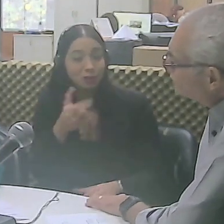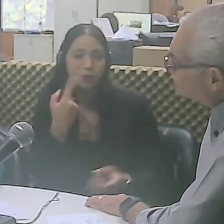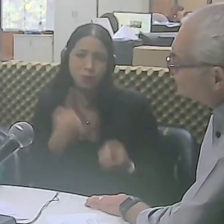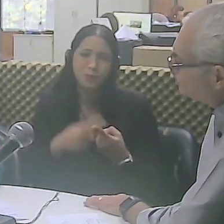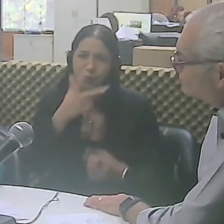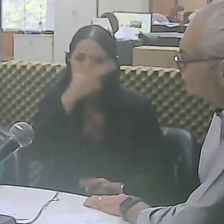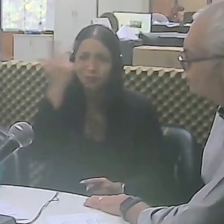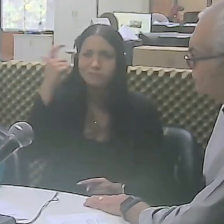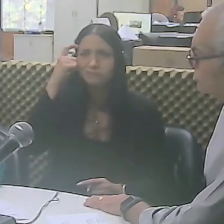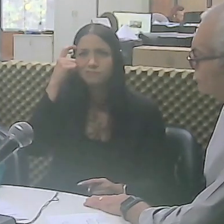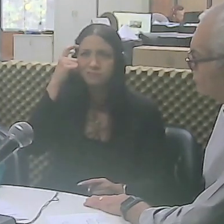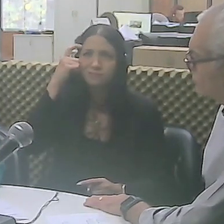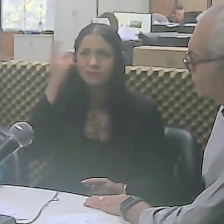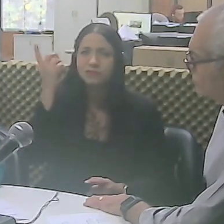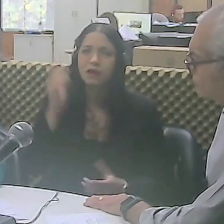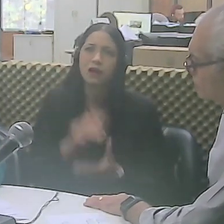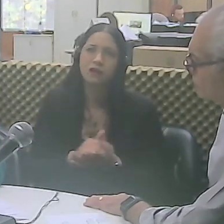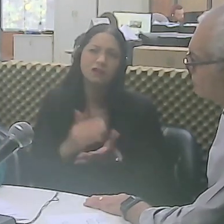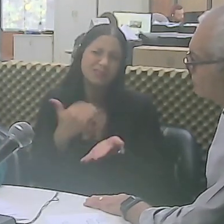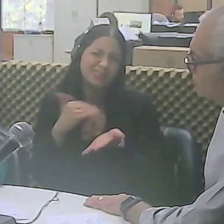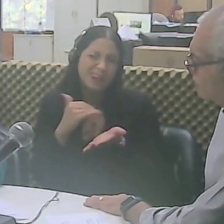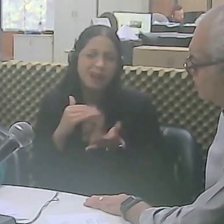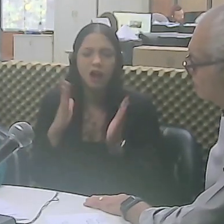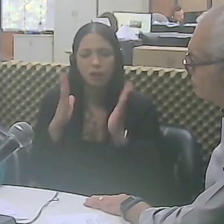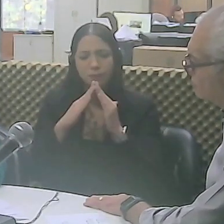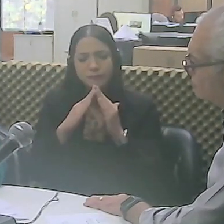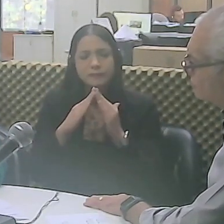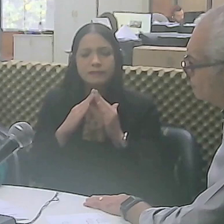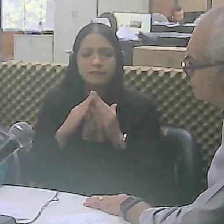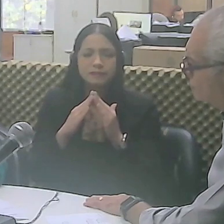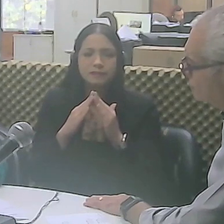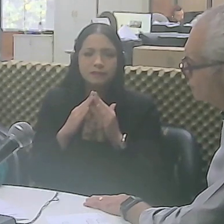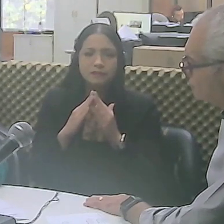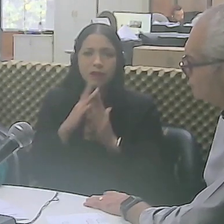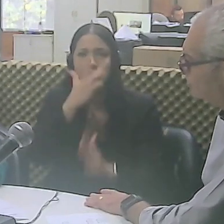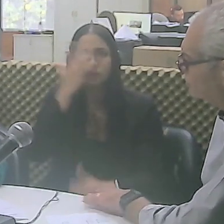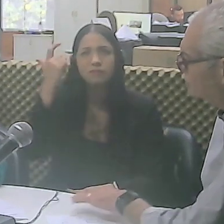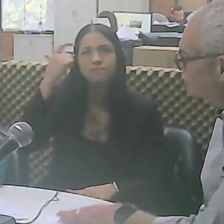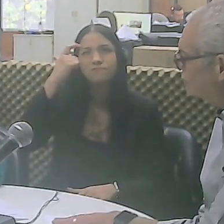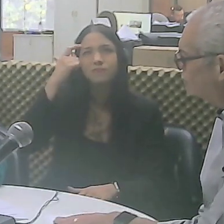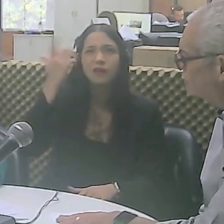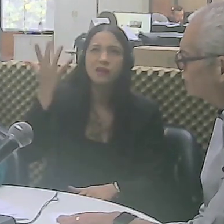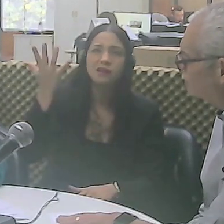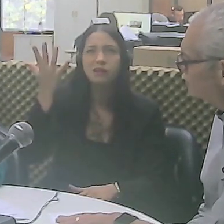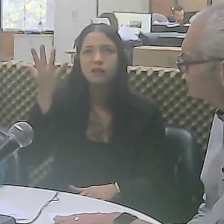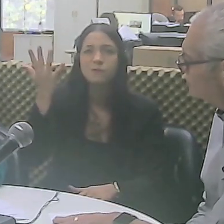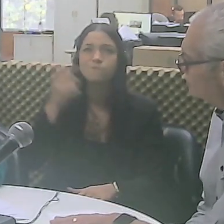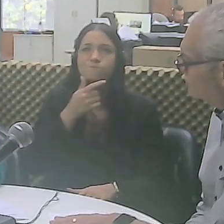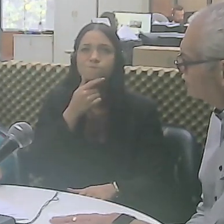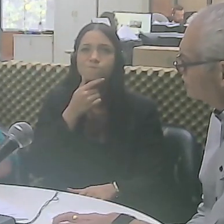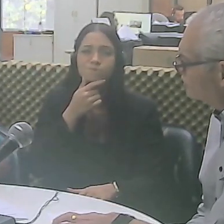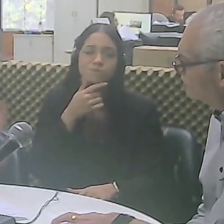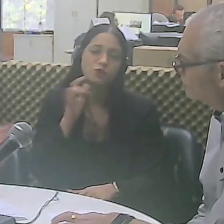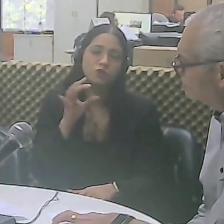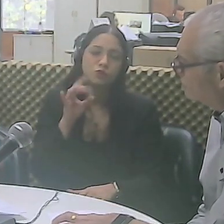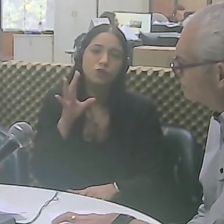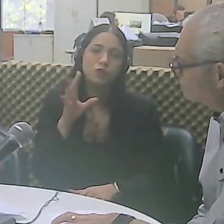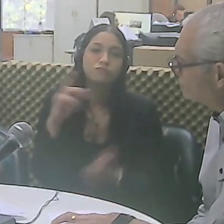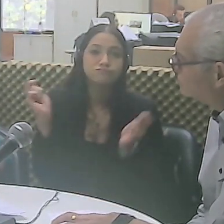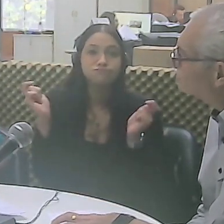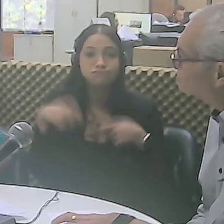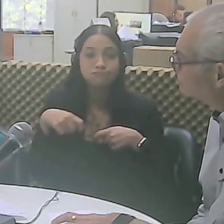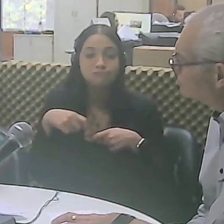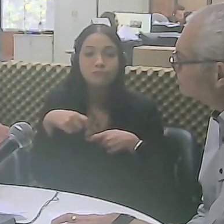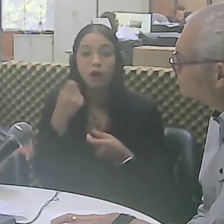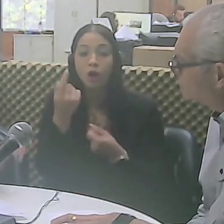as pessoas pensam, quando a gente fala numa secretaria de habitação, as pessoas pensam que é apenas